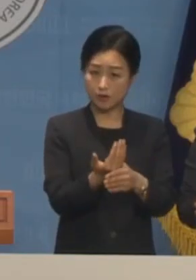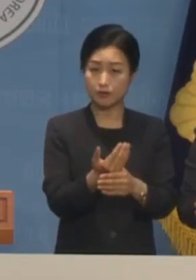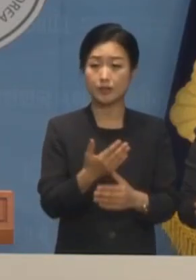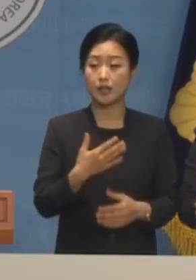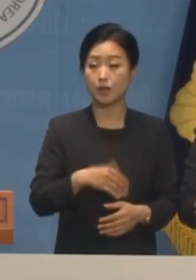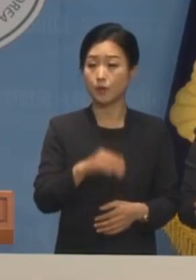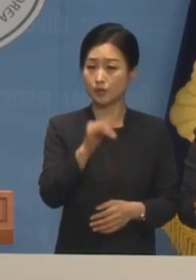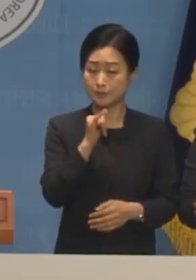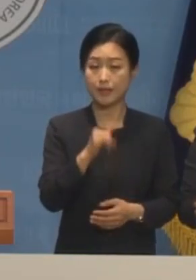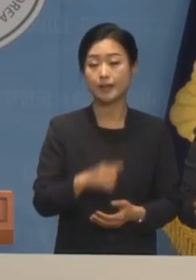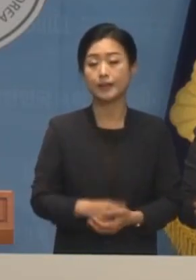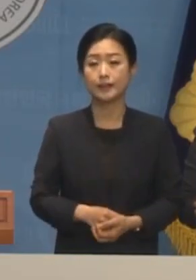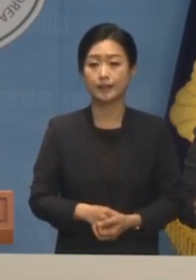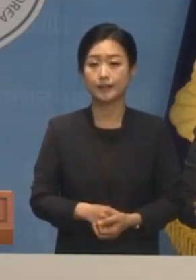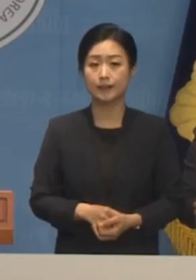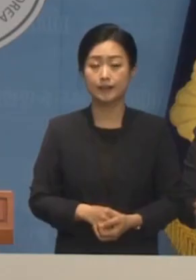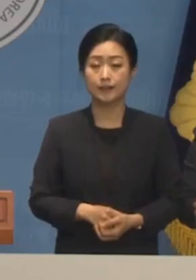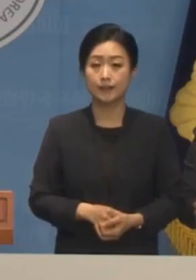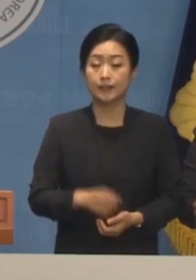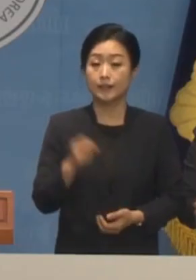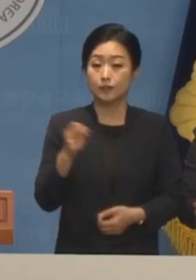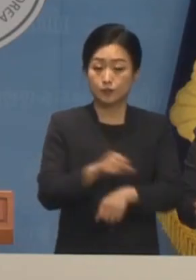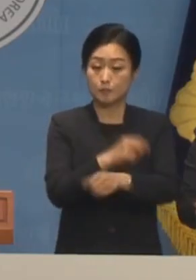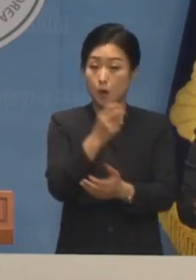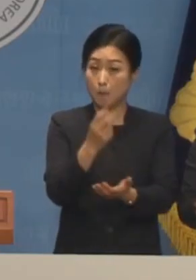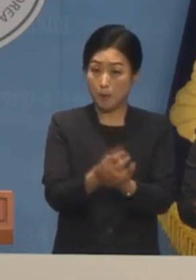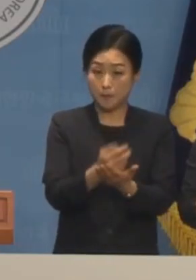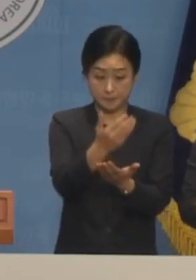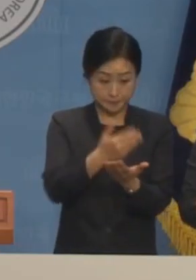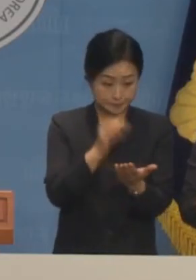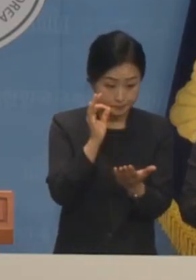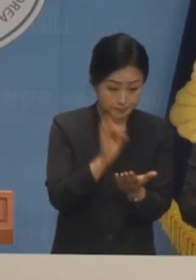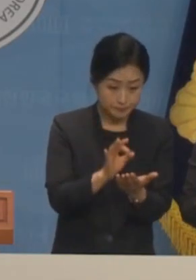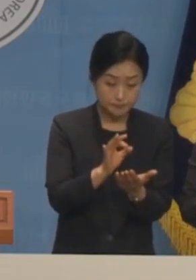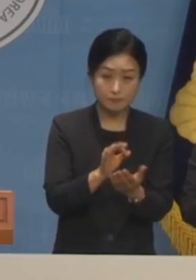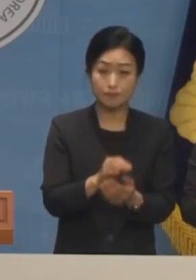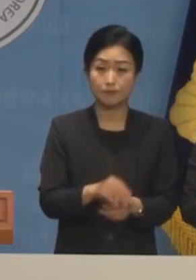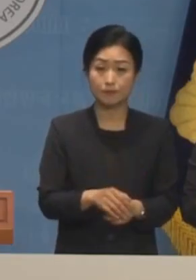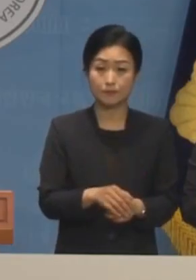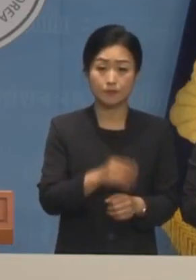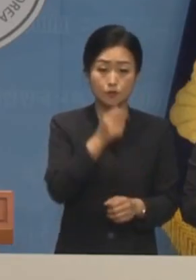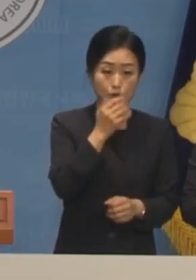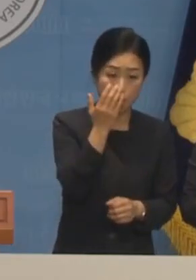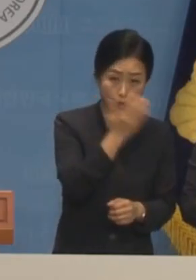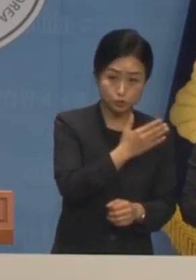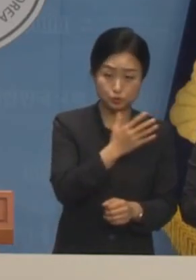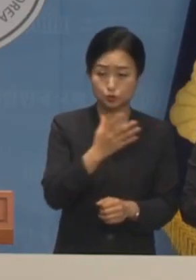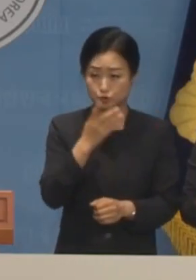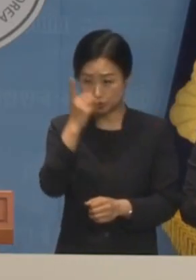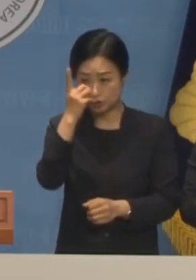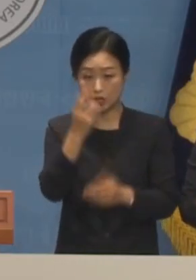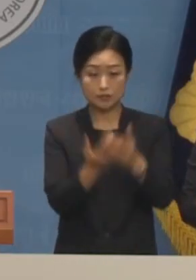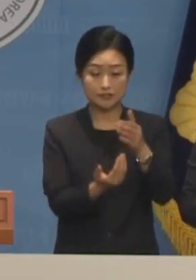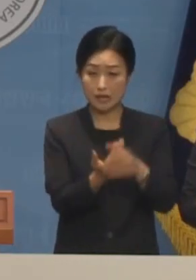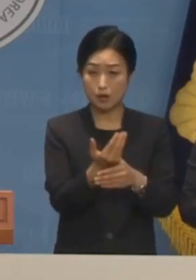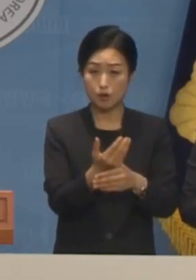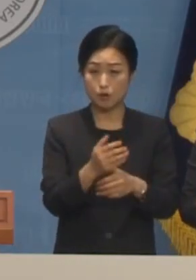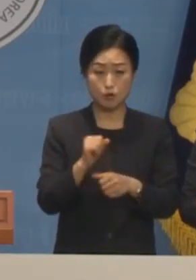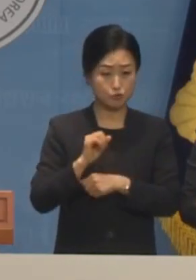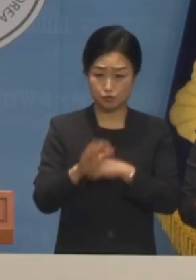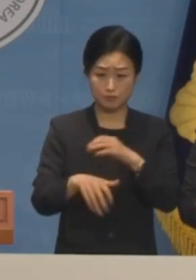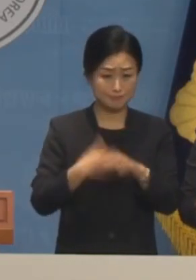정의하고 있습니다 특별법 그 어디에도 여순 사건을 반란으로 규정하지